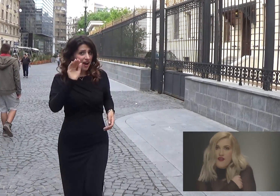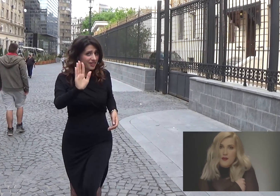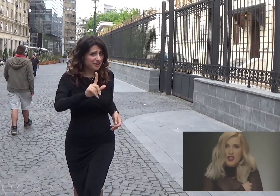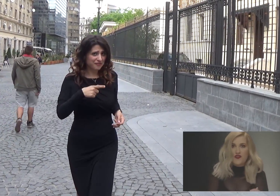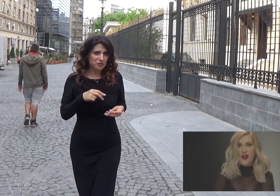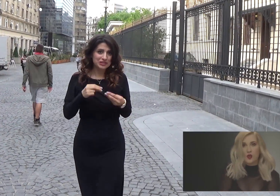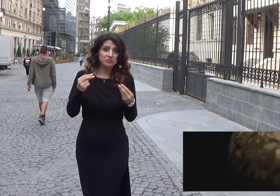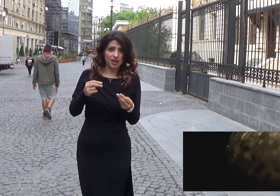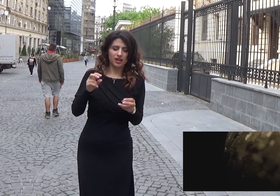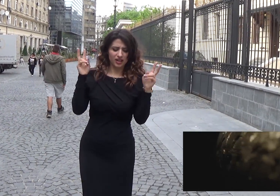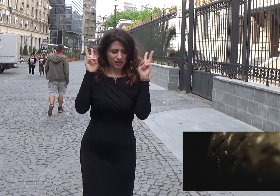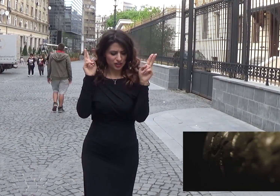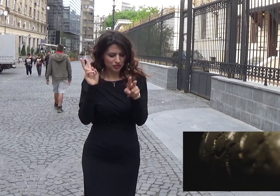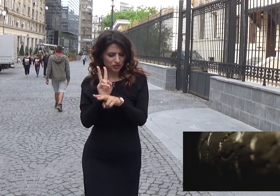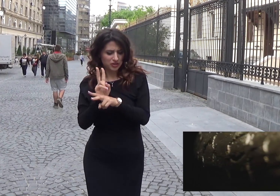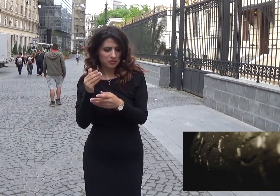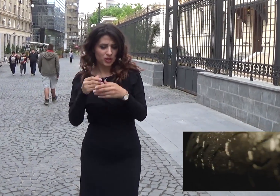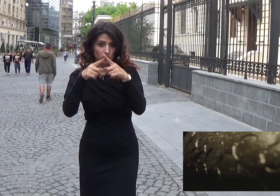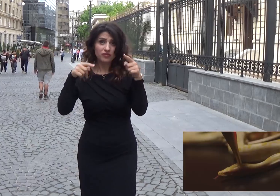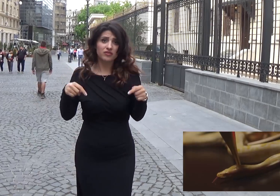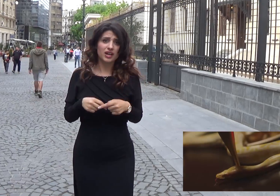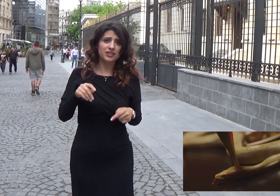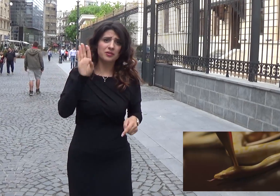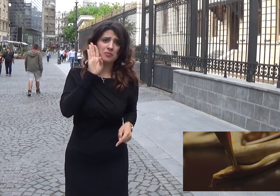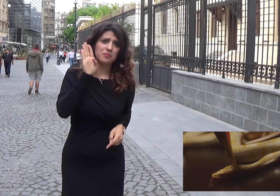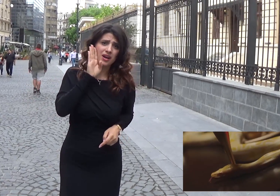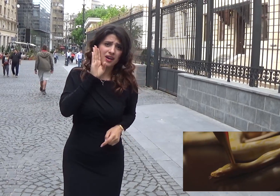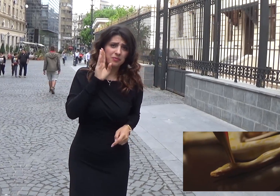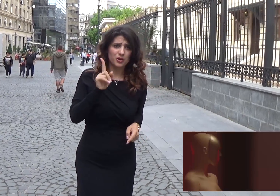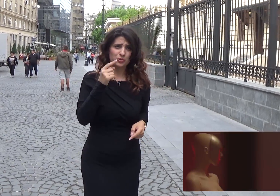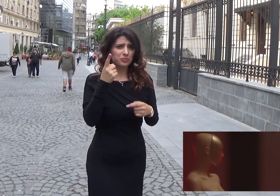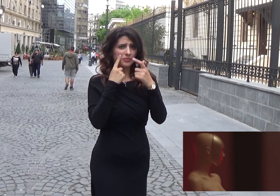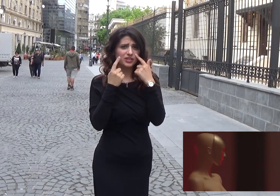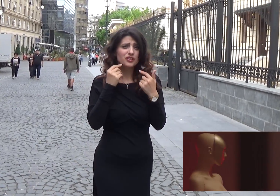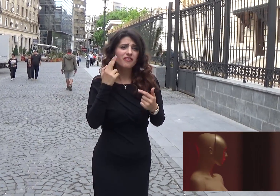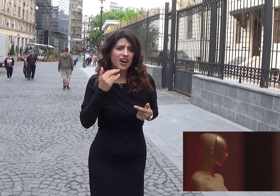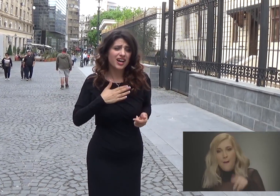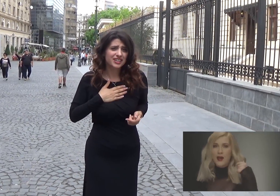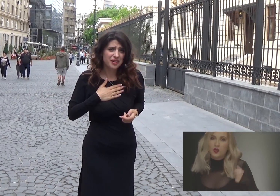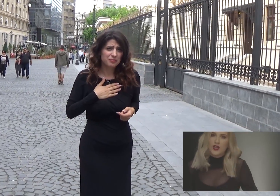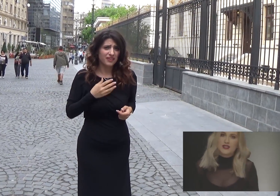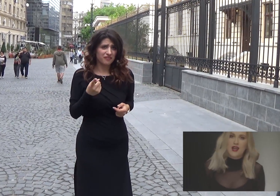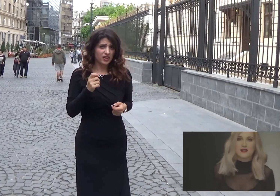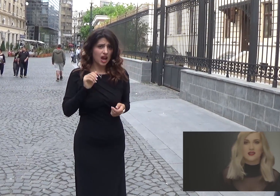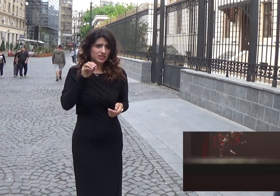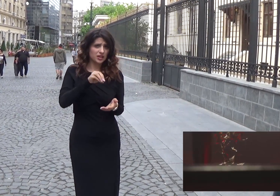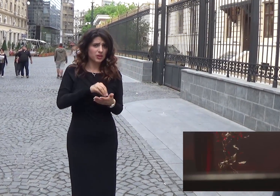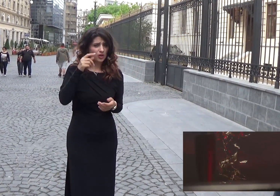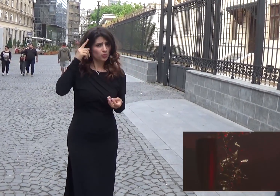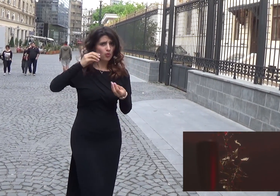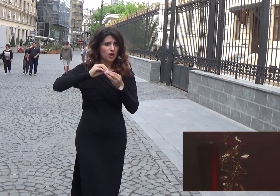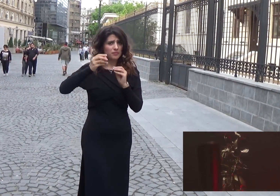bine. Avem în griji facturile și ziua de mâine. Mama, i-a zis nu plânge fata mea,